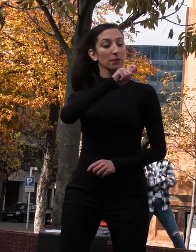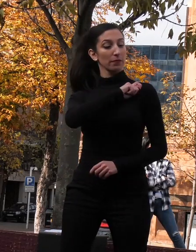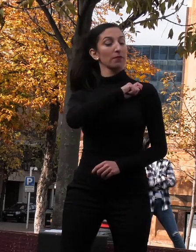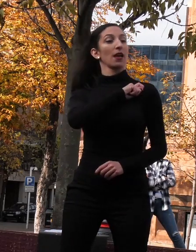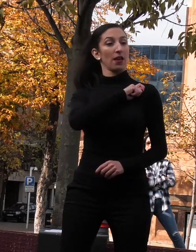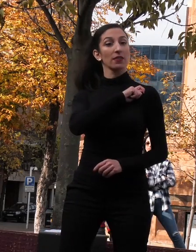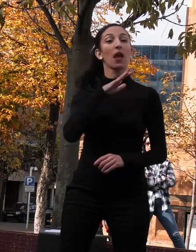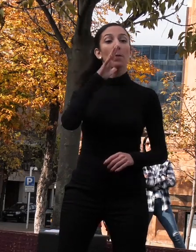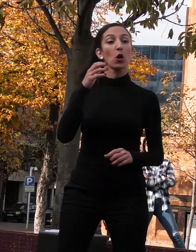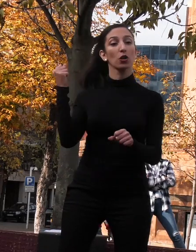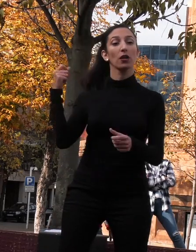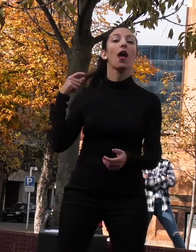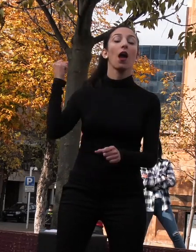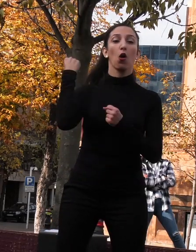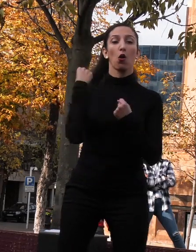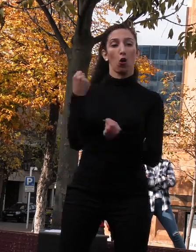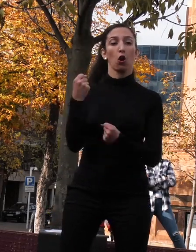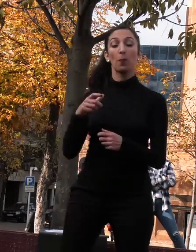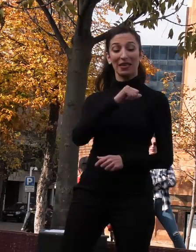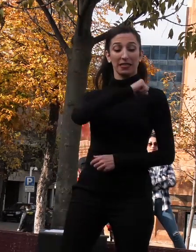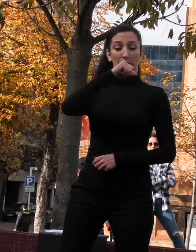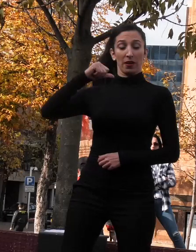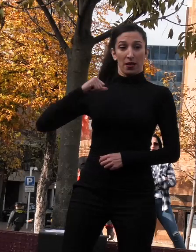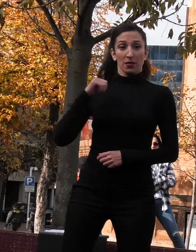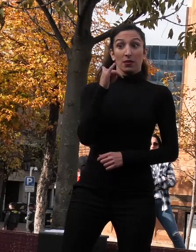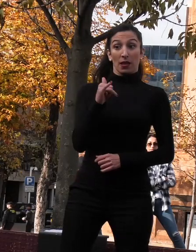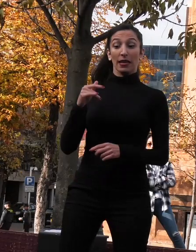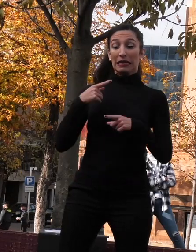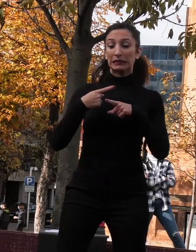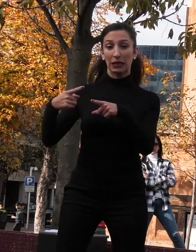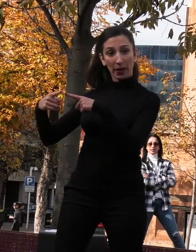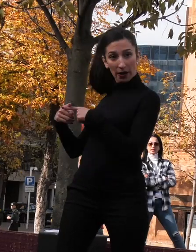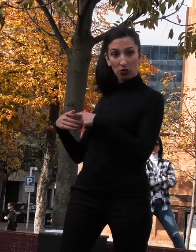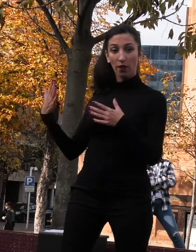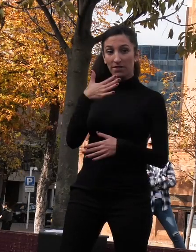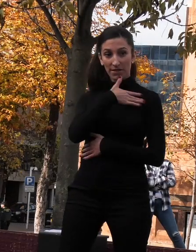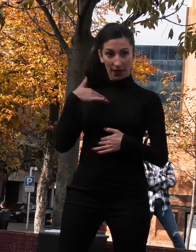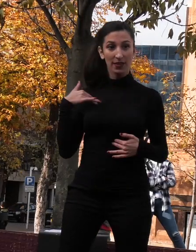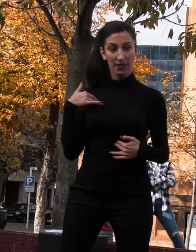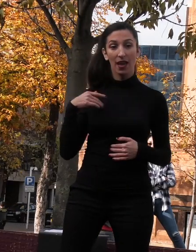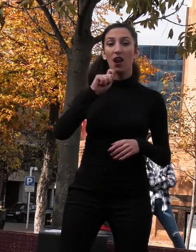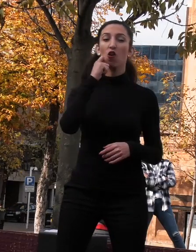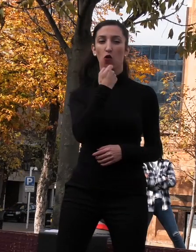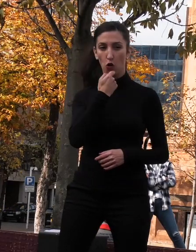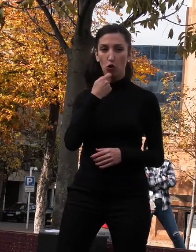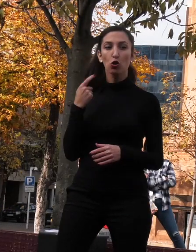a un golpe de Estado separatista que pretende dividirnos y enfrentarnos en el odio.